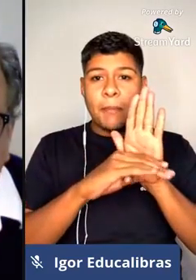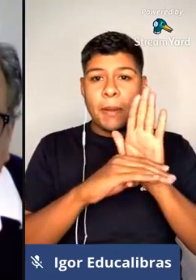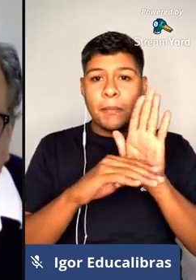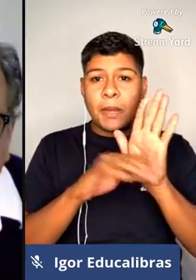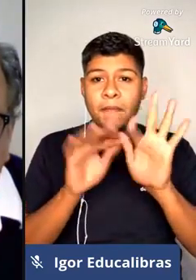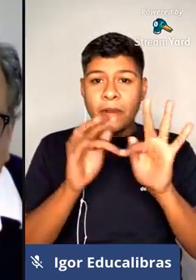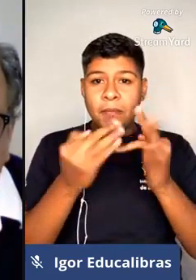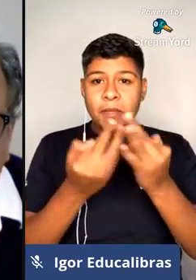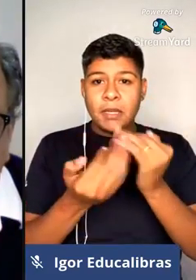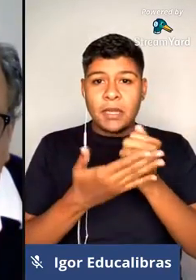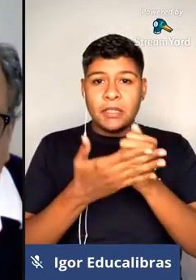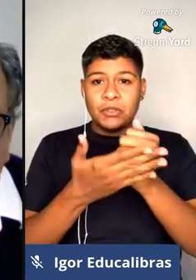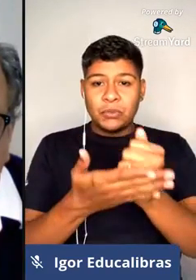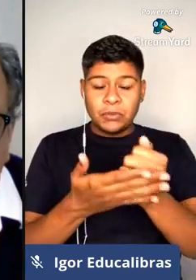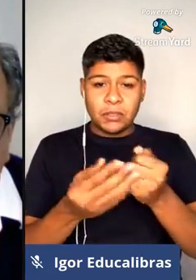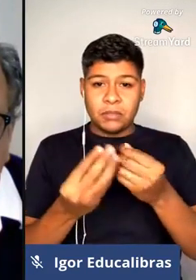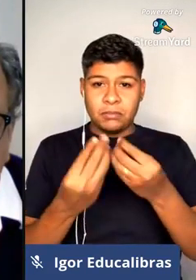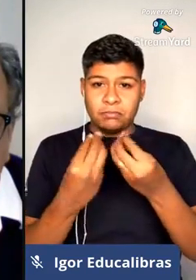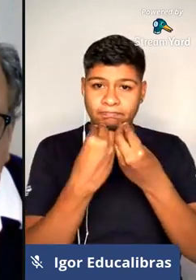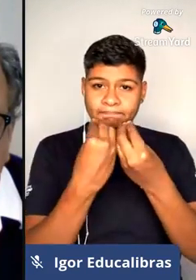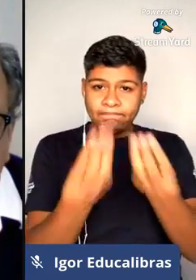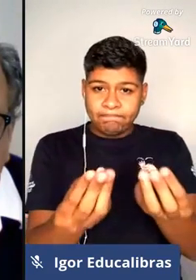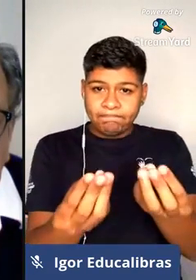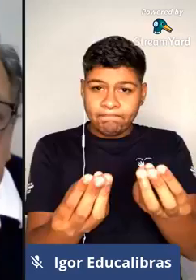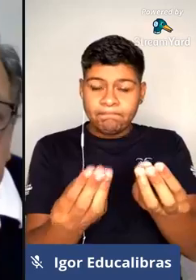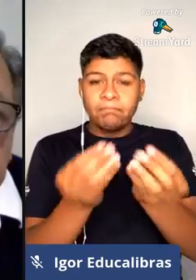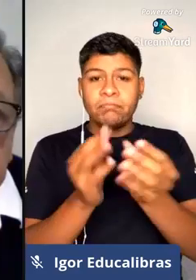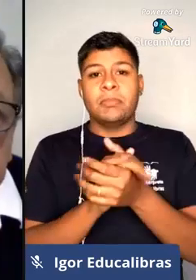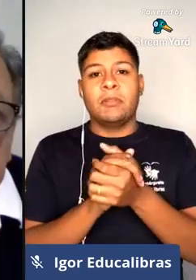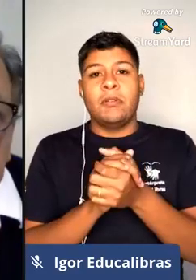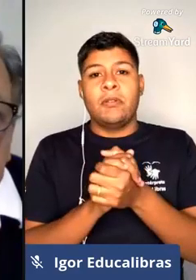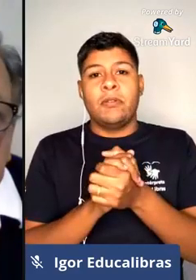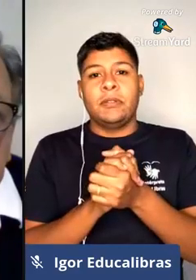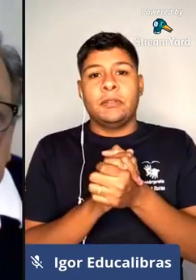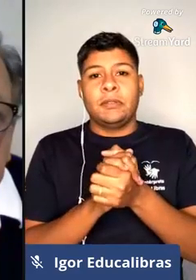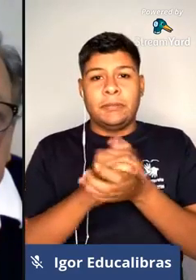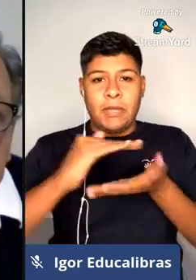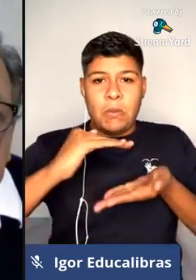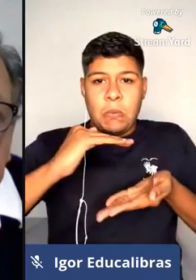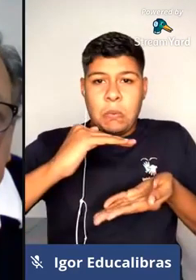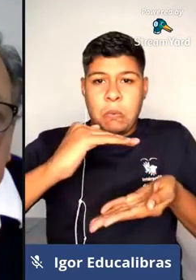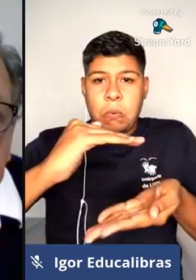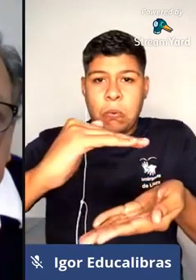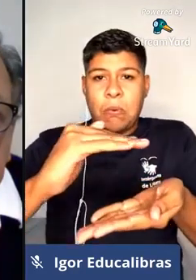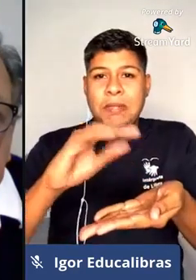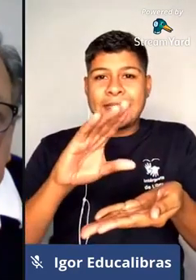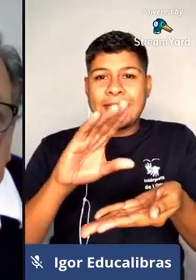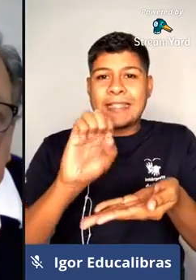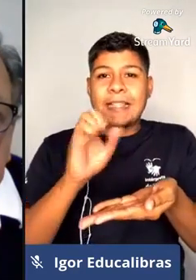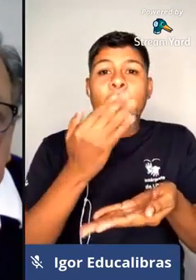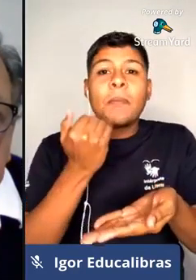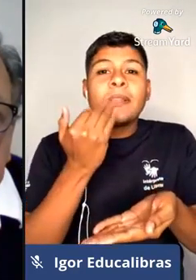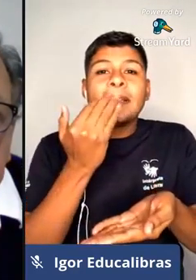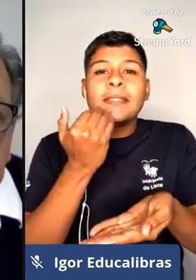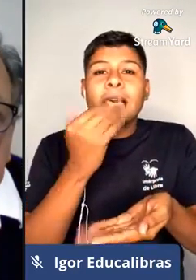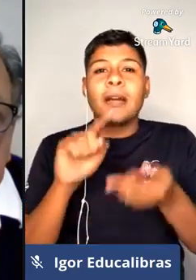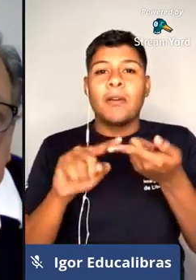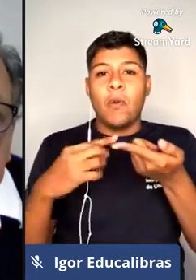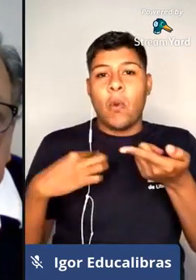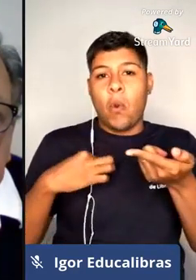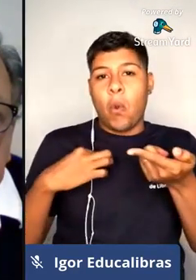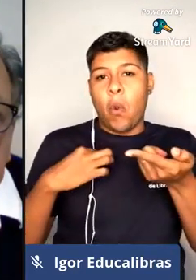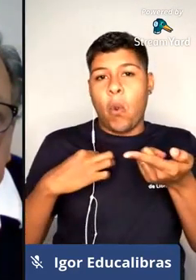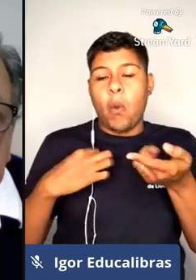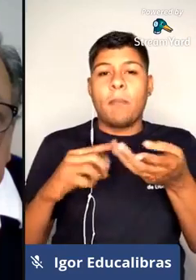poder ajudar com doações, né, com cestas básicas, com kits de higiene, com roupas,